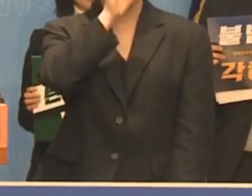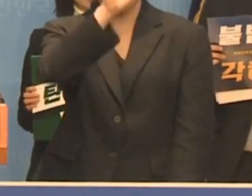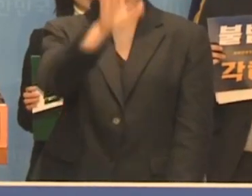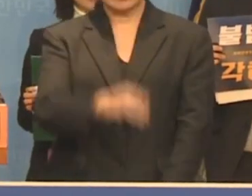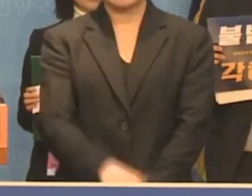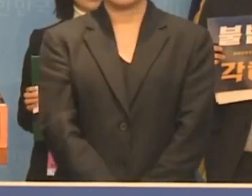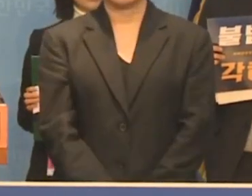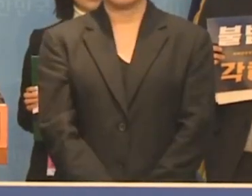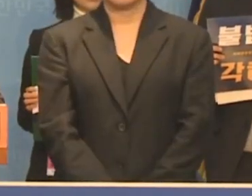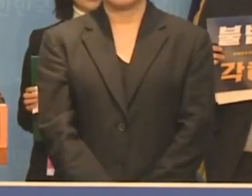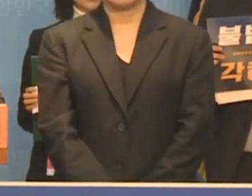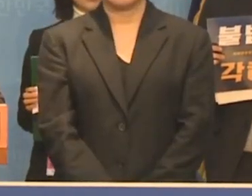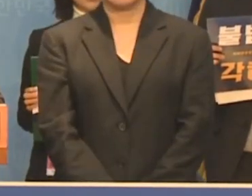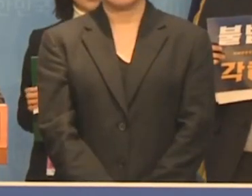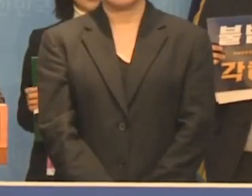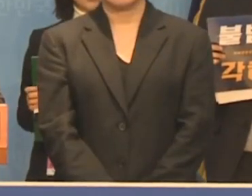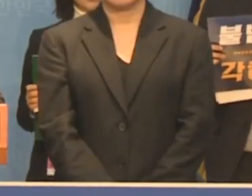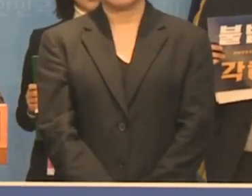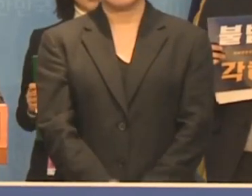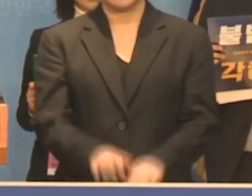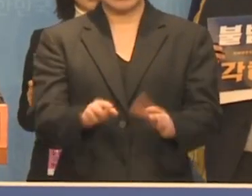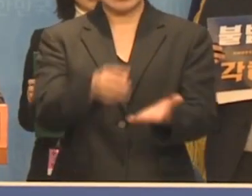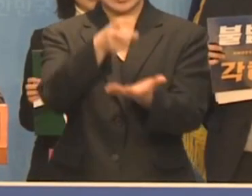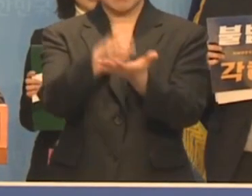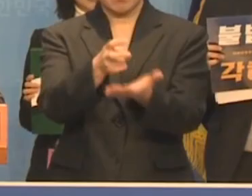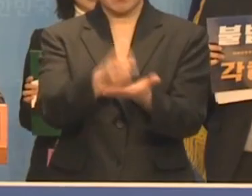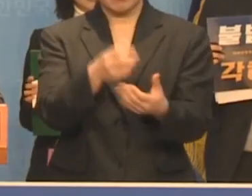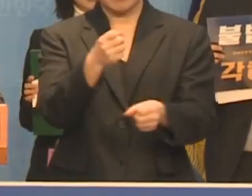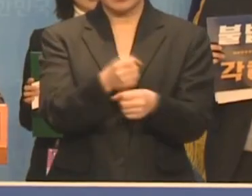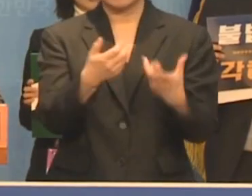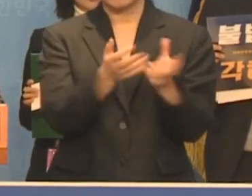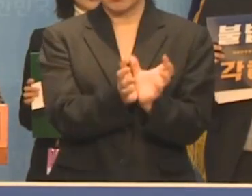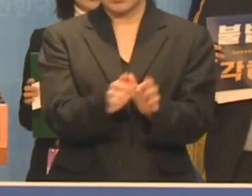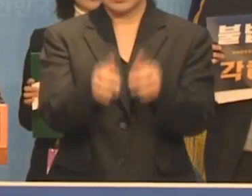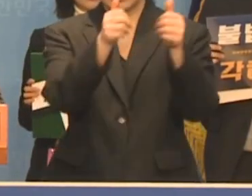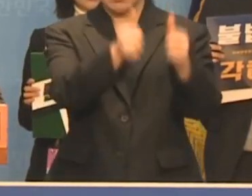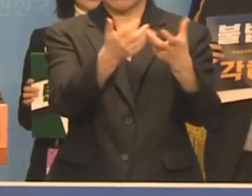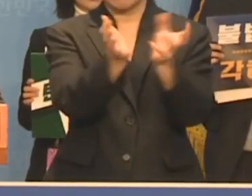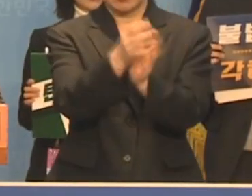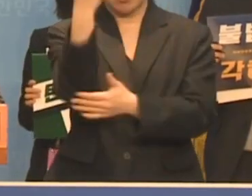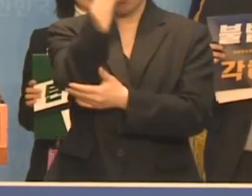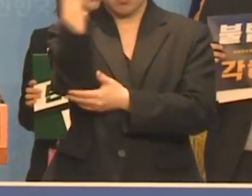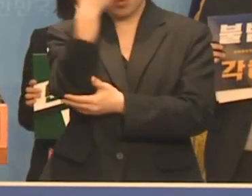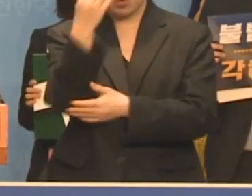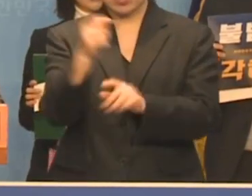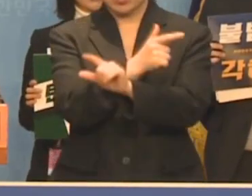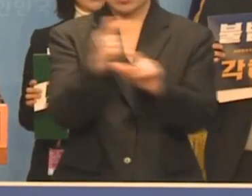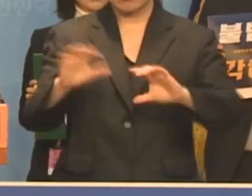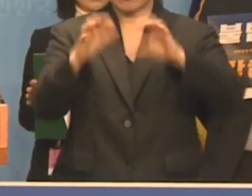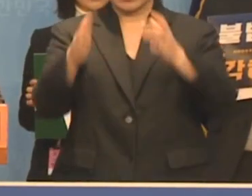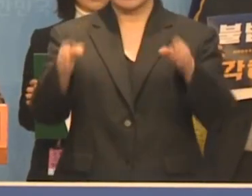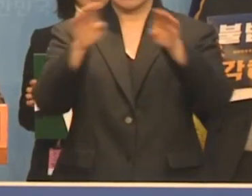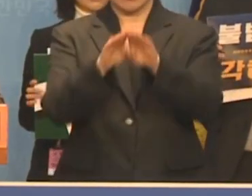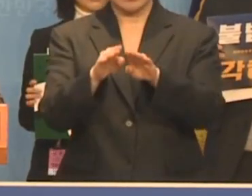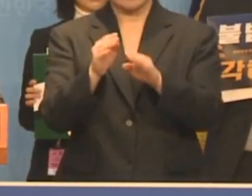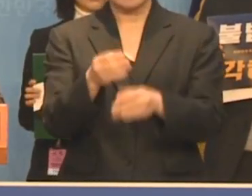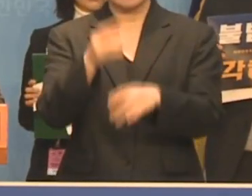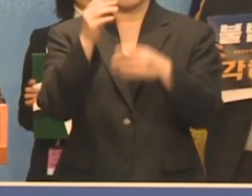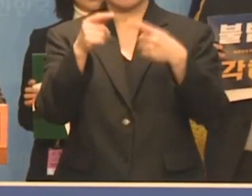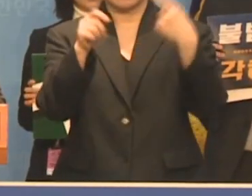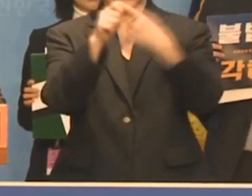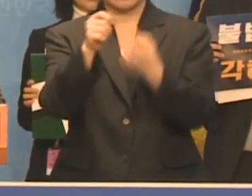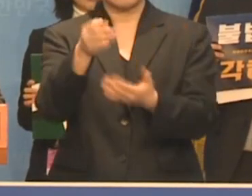천명하는 바입니다. 우리는 입법부와 사법부, 언론을 포함한 국가기관들에게 다음과 같이 요구합니다.